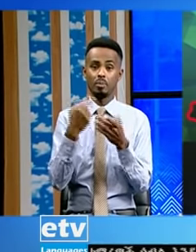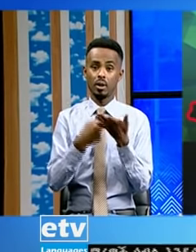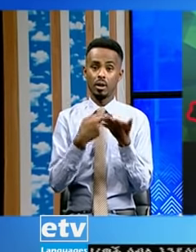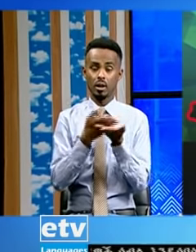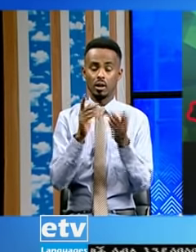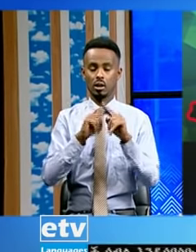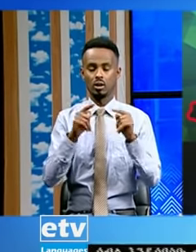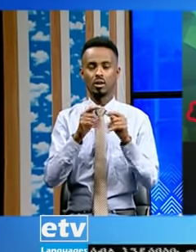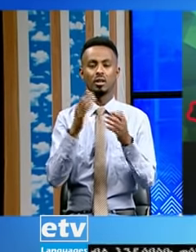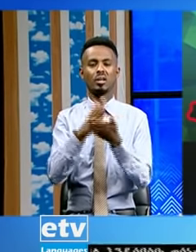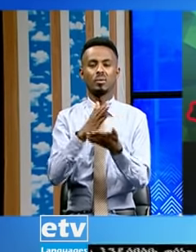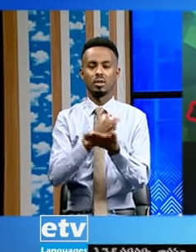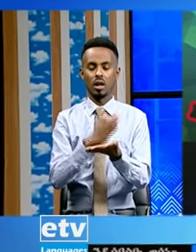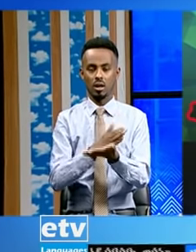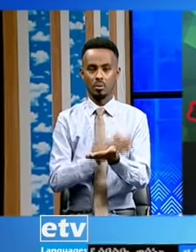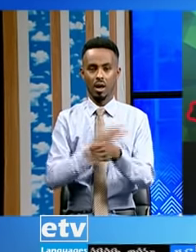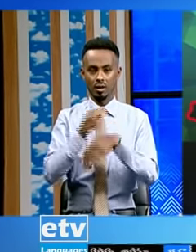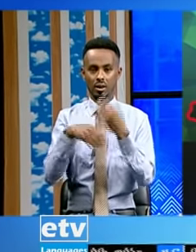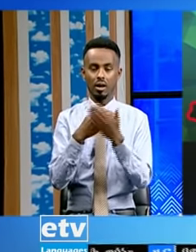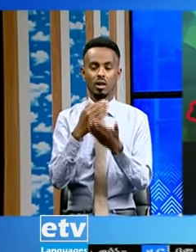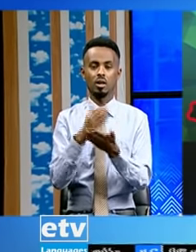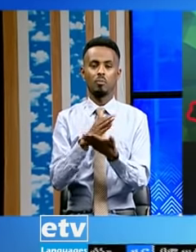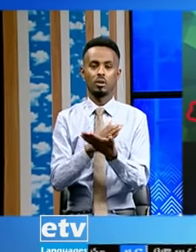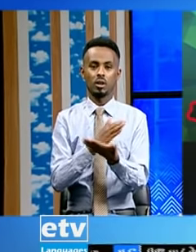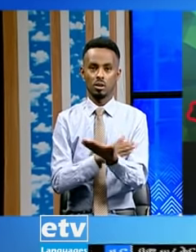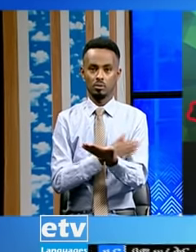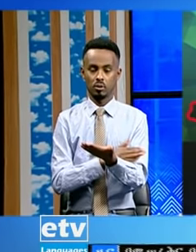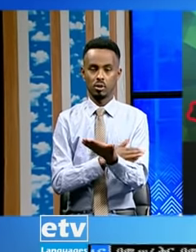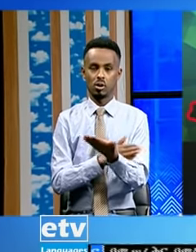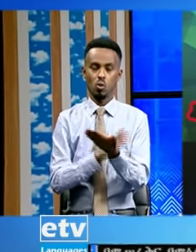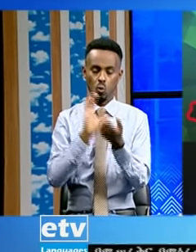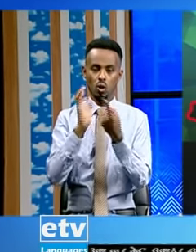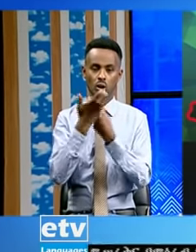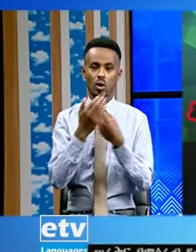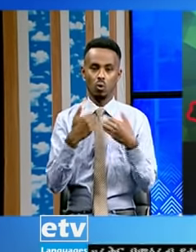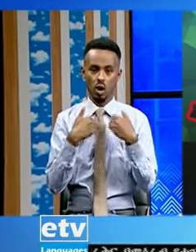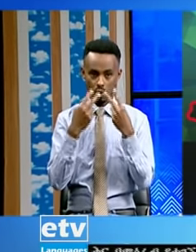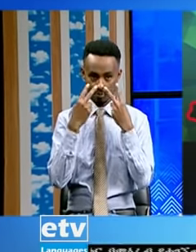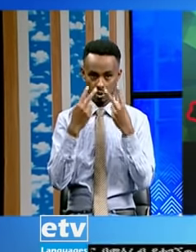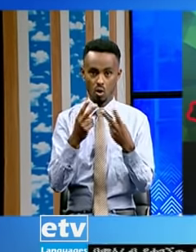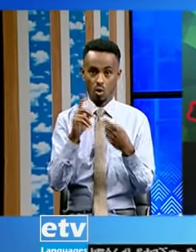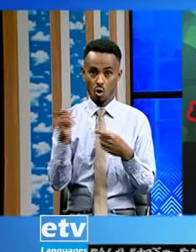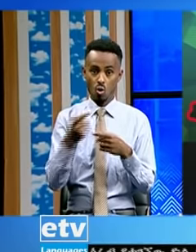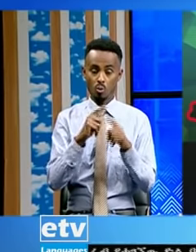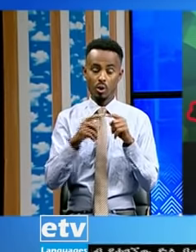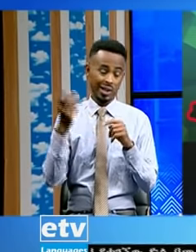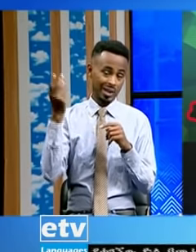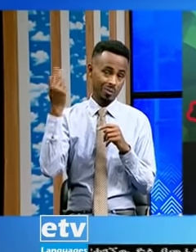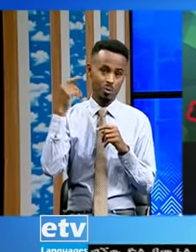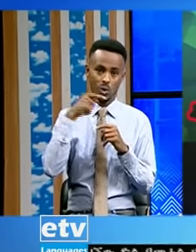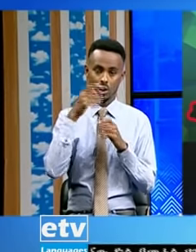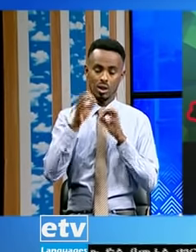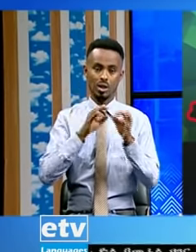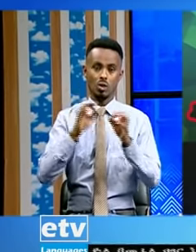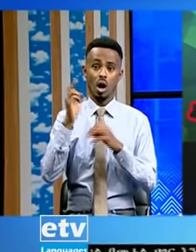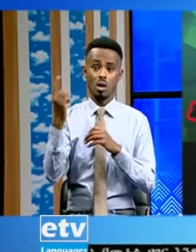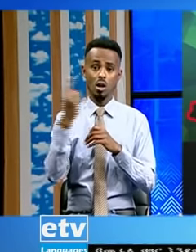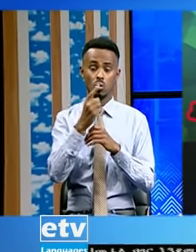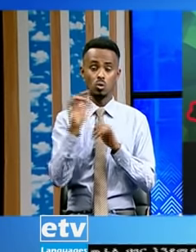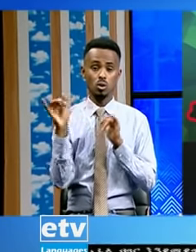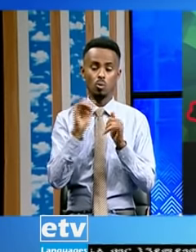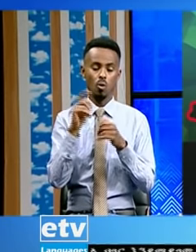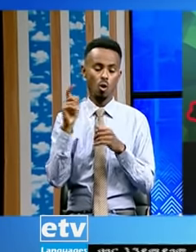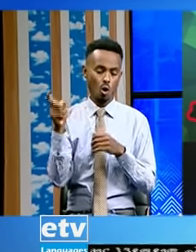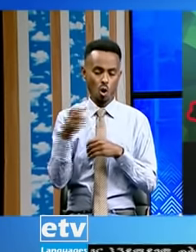ግን ይሄ ነገር የመታረም አጠቃላይ መታረም አዝማሚያ ነው የምናየው። ሆኖም ቀረም ተብሎ እንደተገለጸው አንዳንዶች ደግሞ